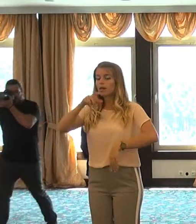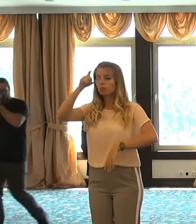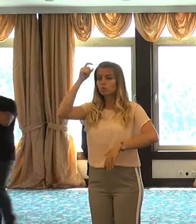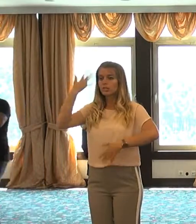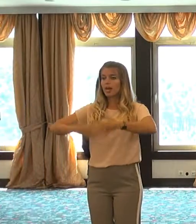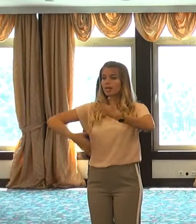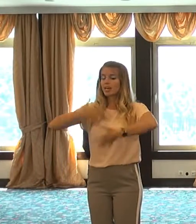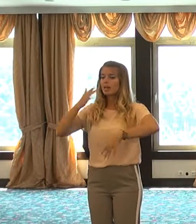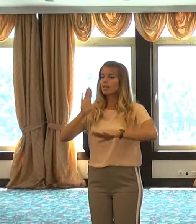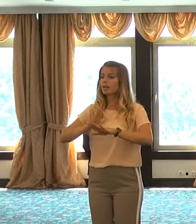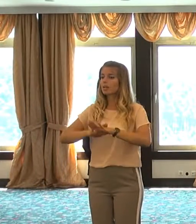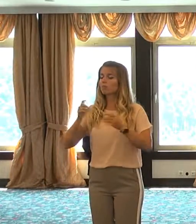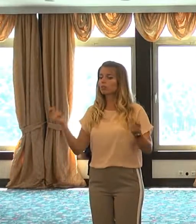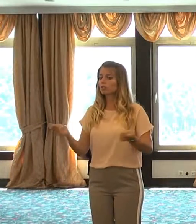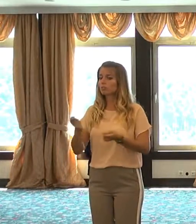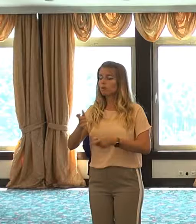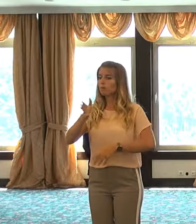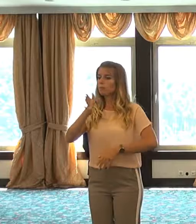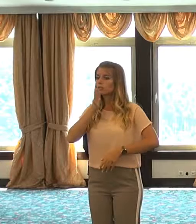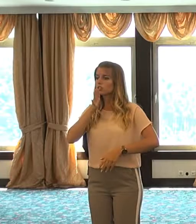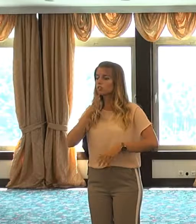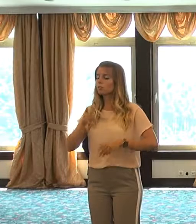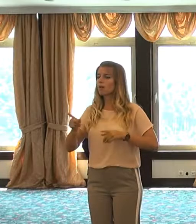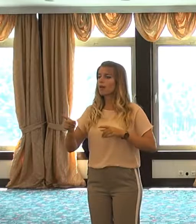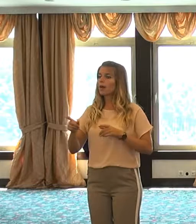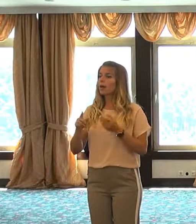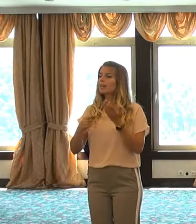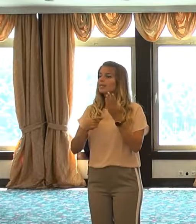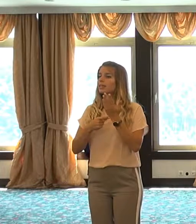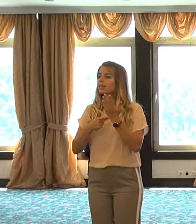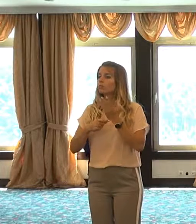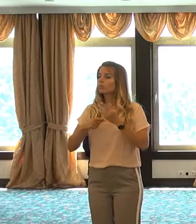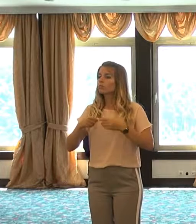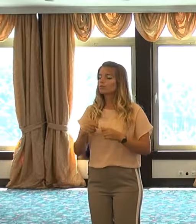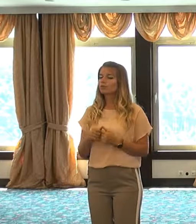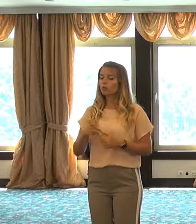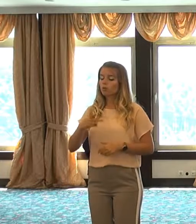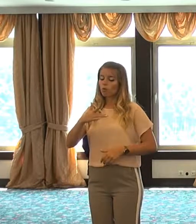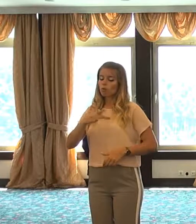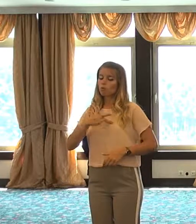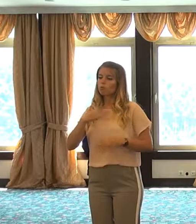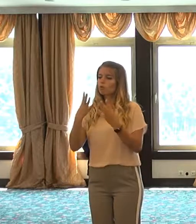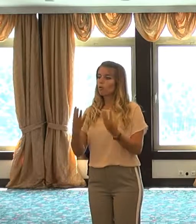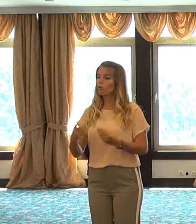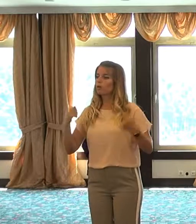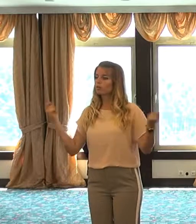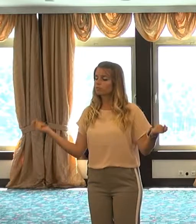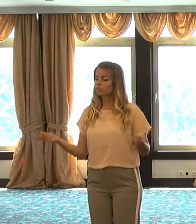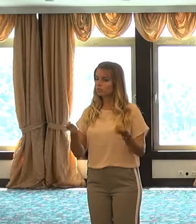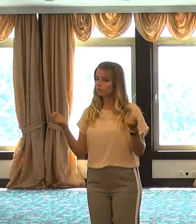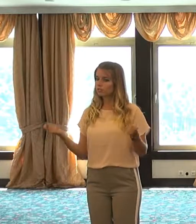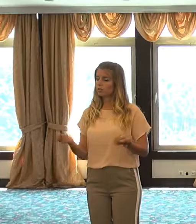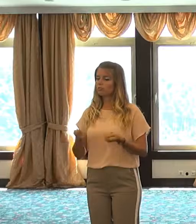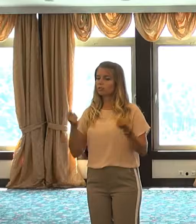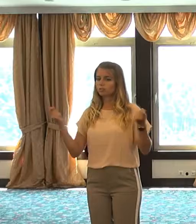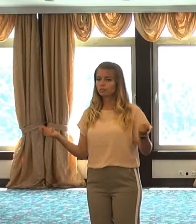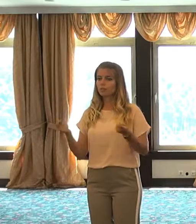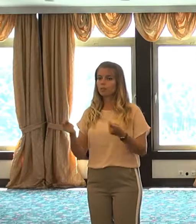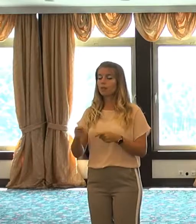yönelik bilişim ve teknolojik imkanların gelişmesi için gönüllü bir şekilde çalışan, emek